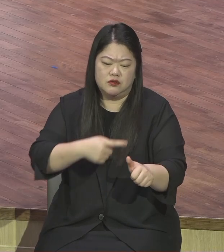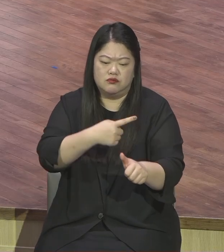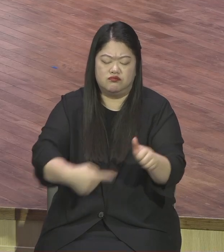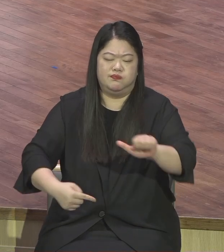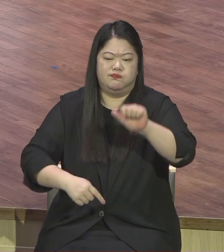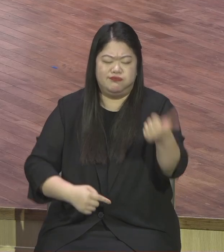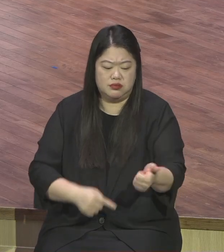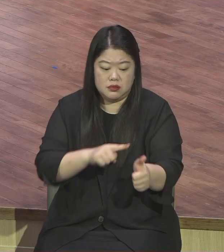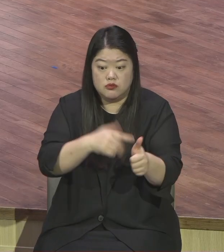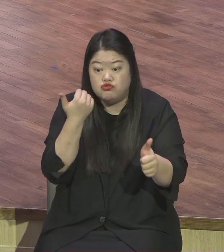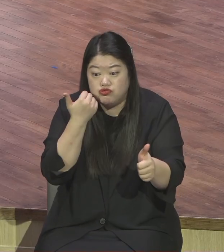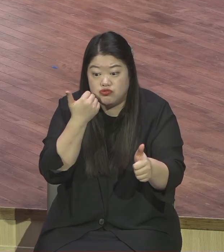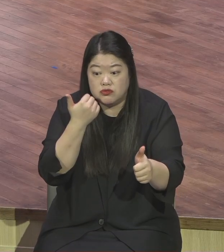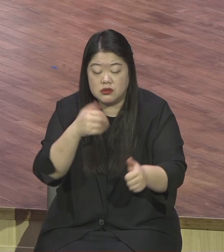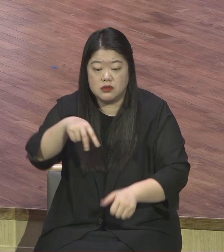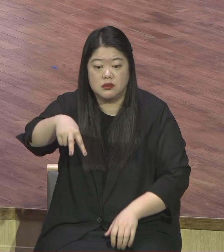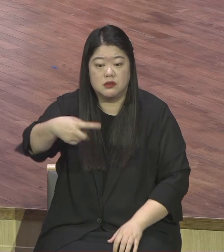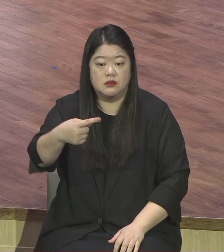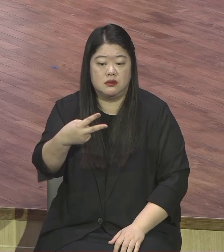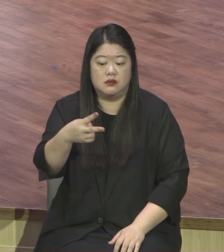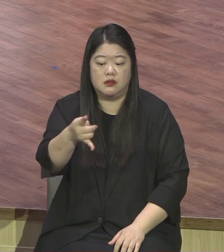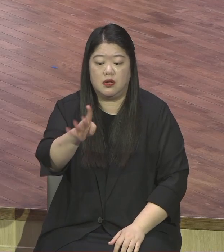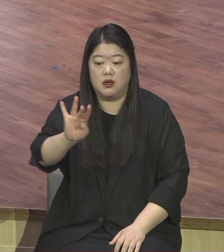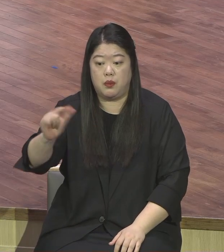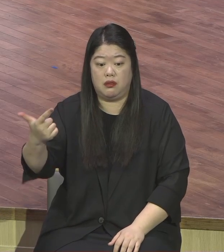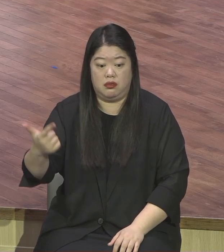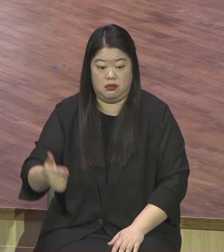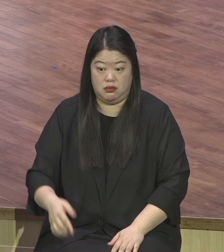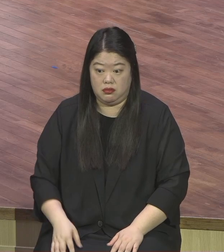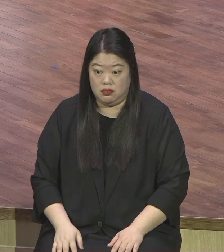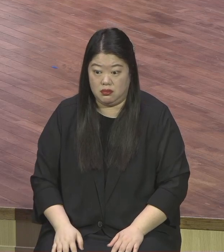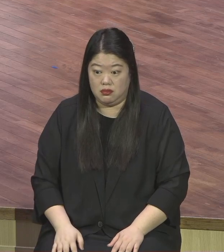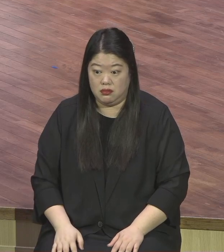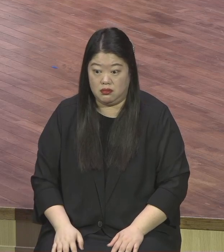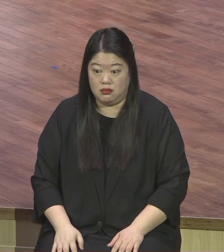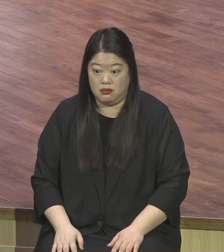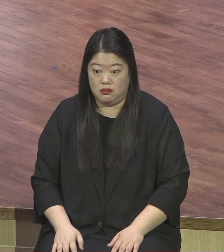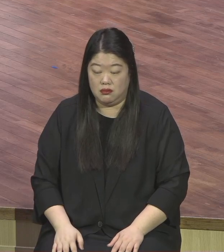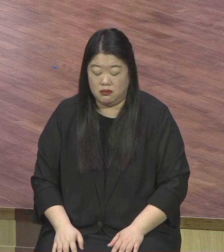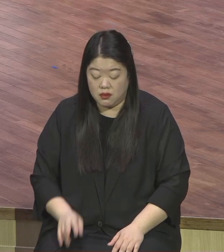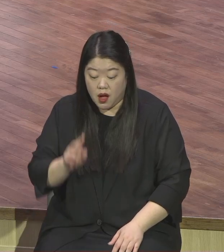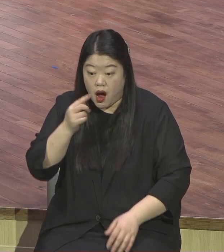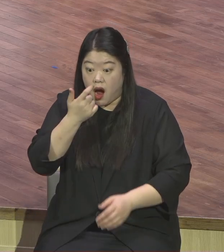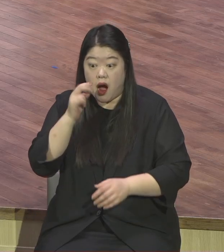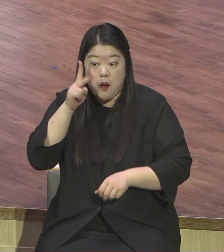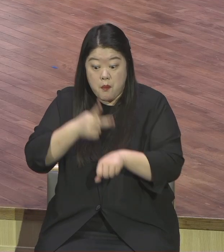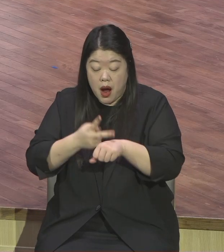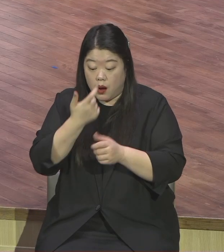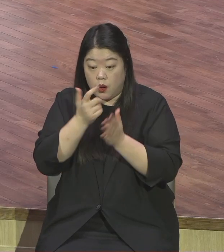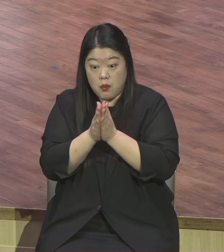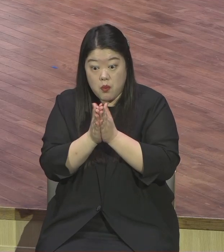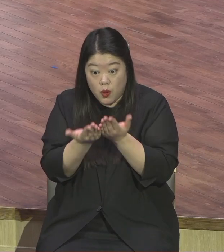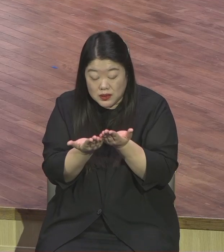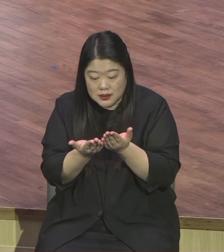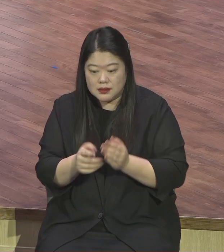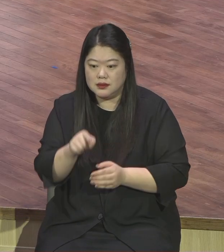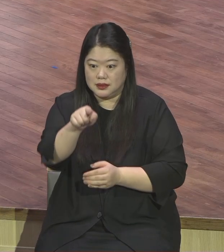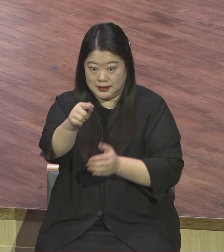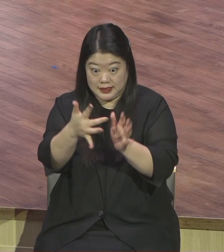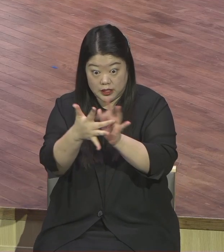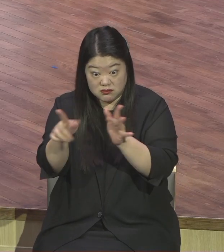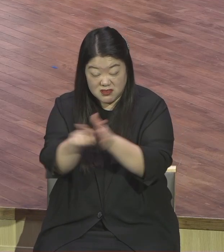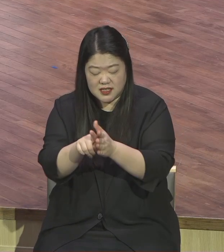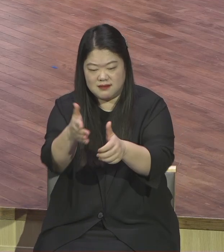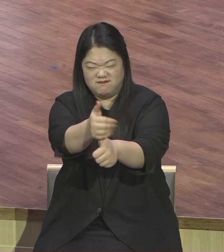그렇게 죽이던 사람이니 얼마나 진짜 이 유대교 중에도